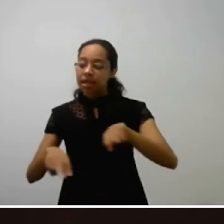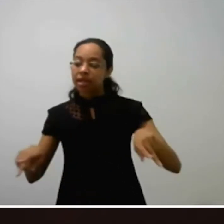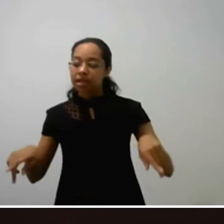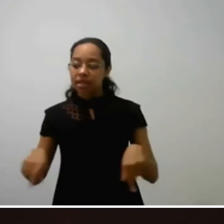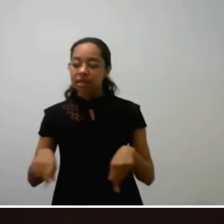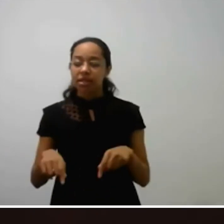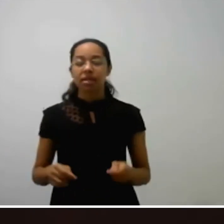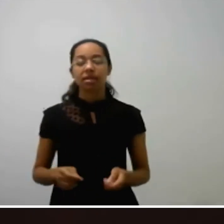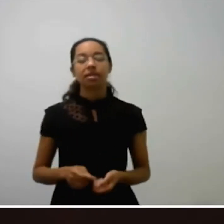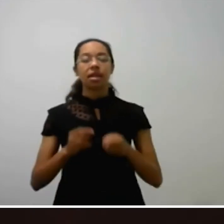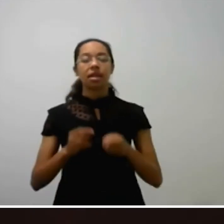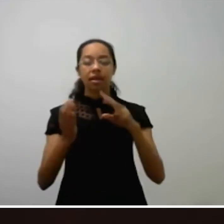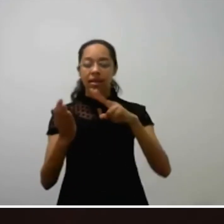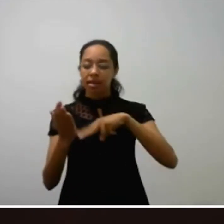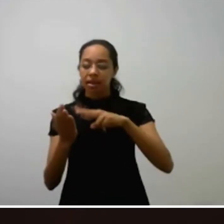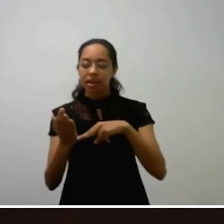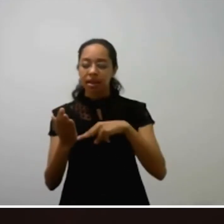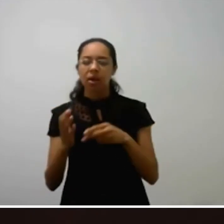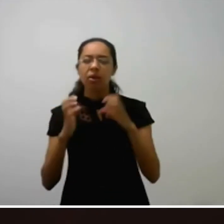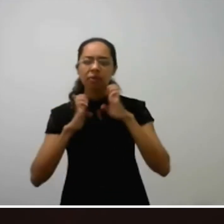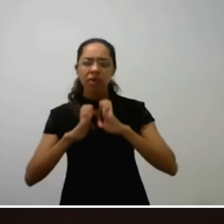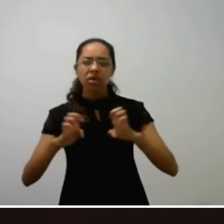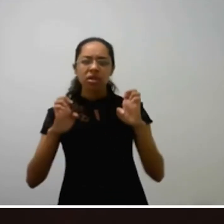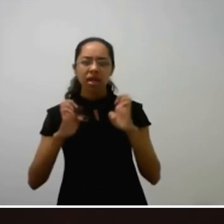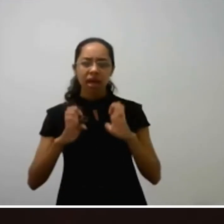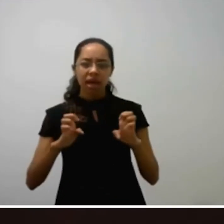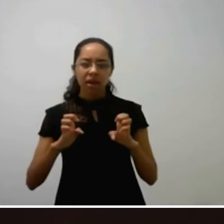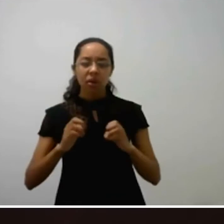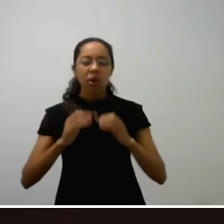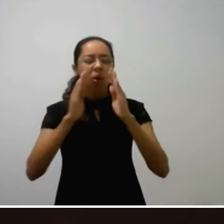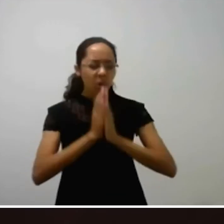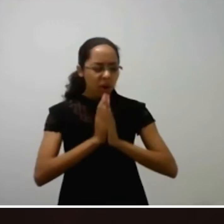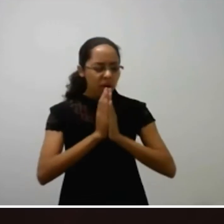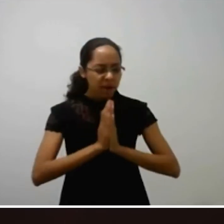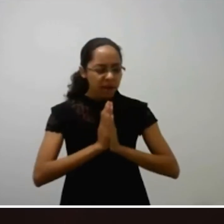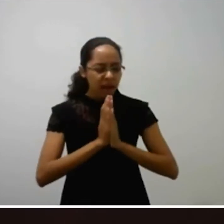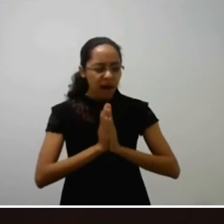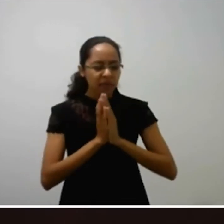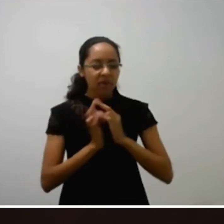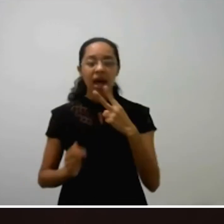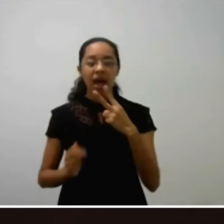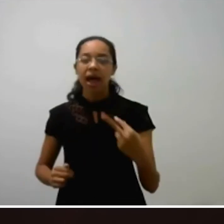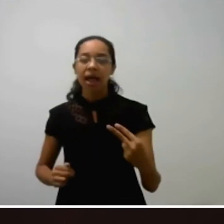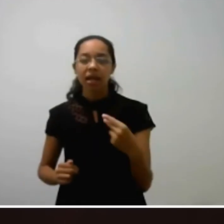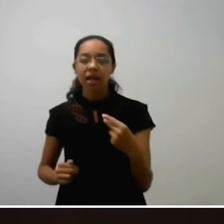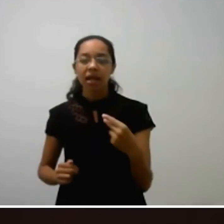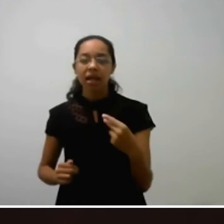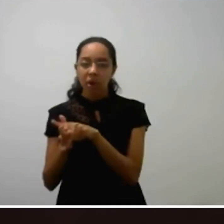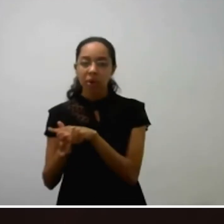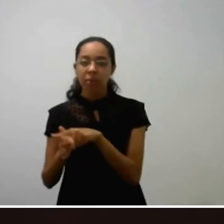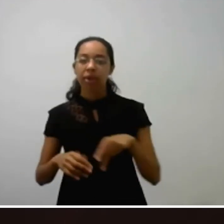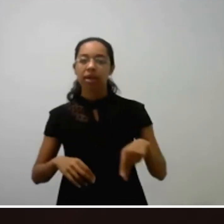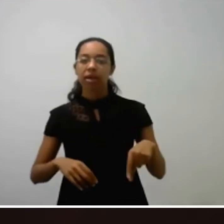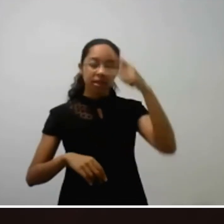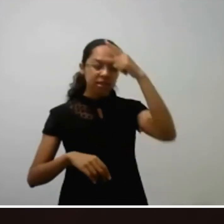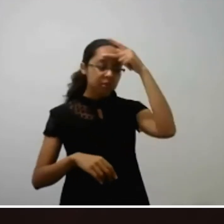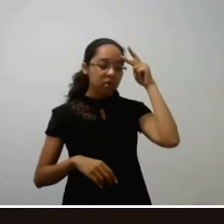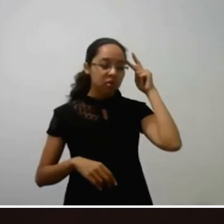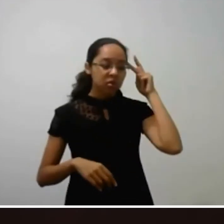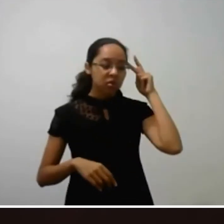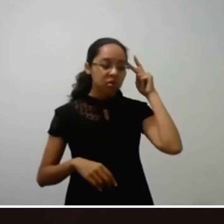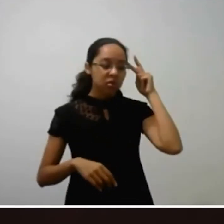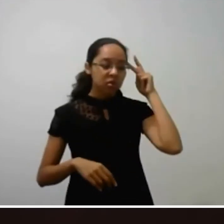oravam na língua comum das pessoas. Mesmo muitos deles não temos dúvidas, acabaram